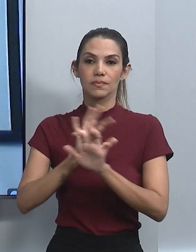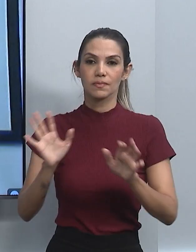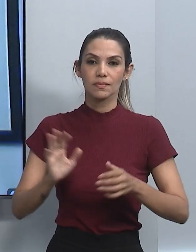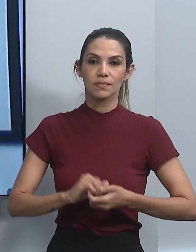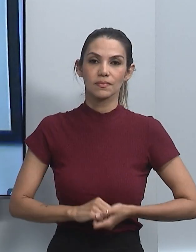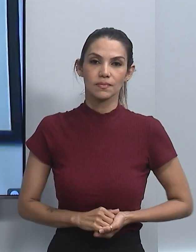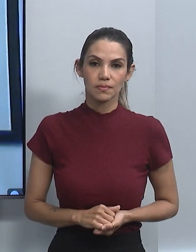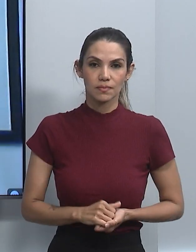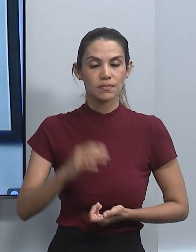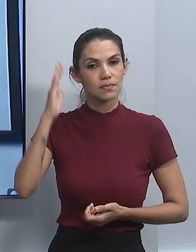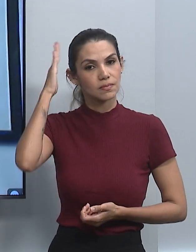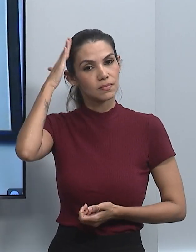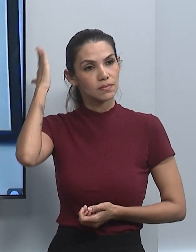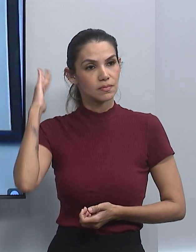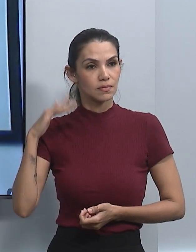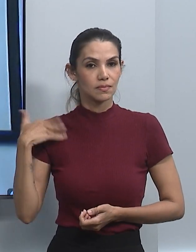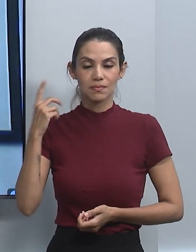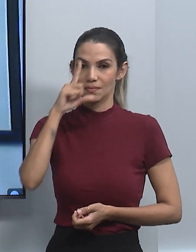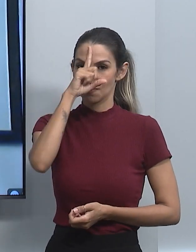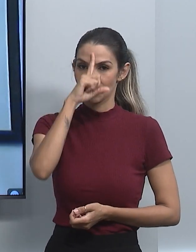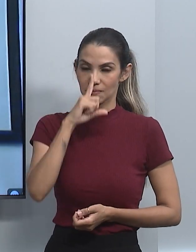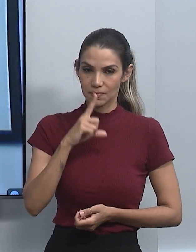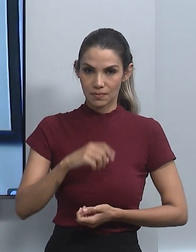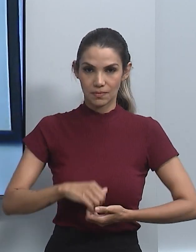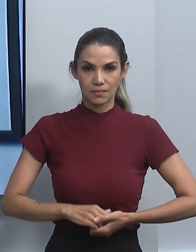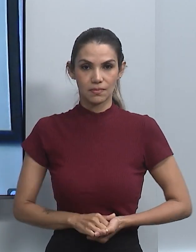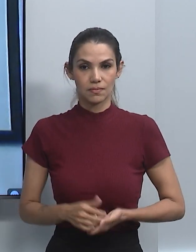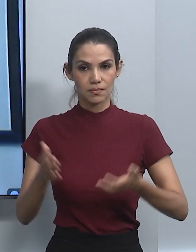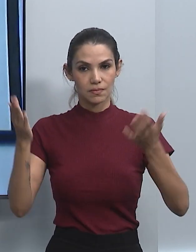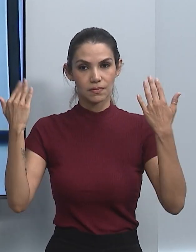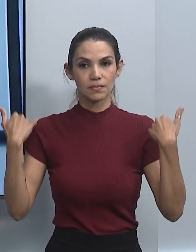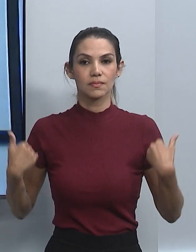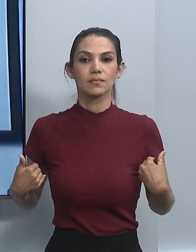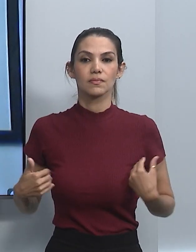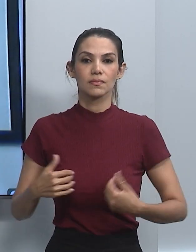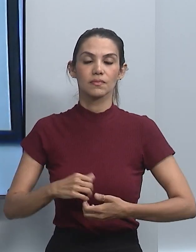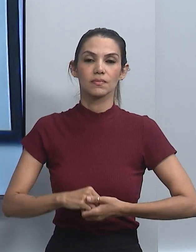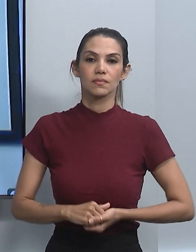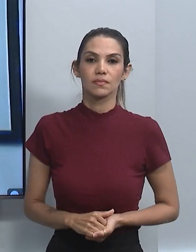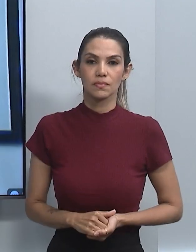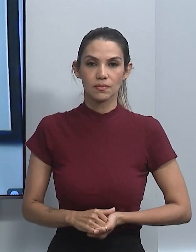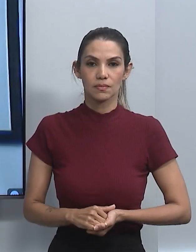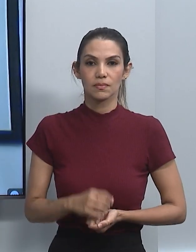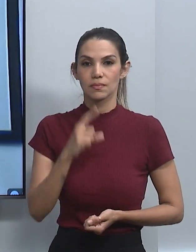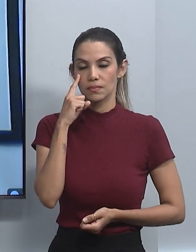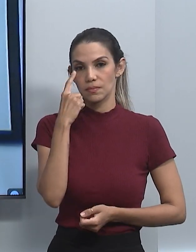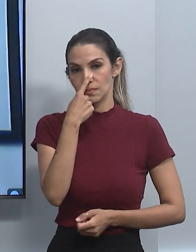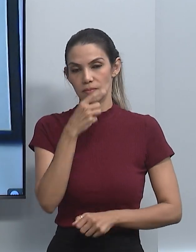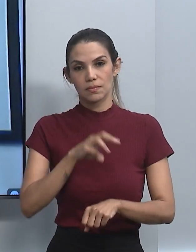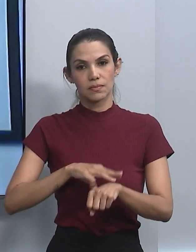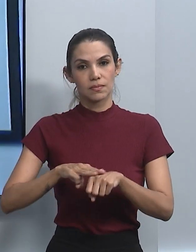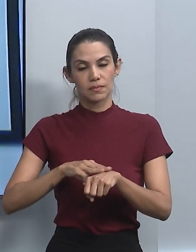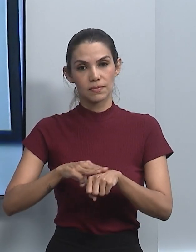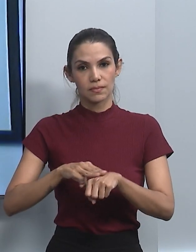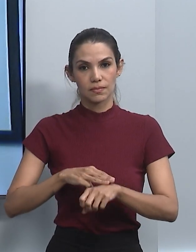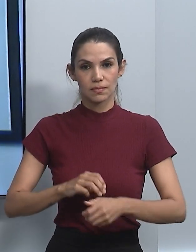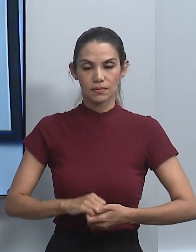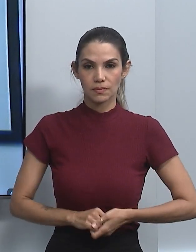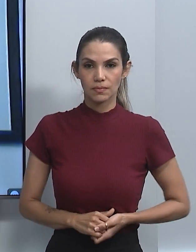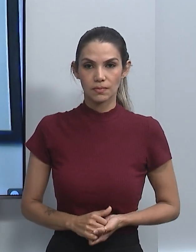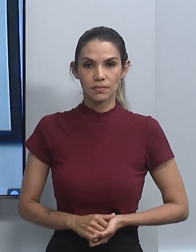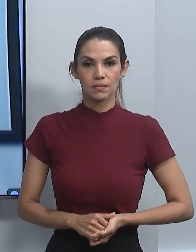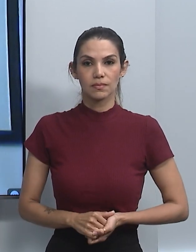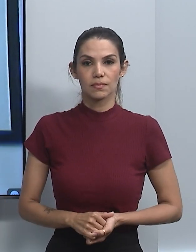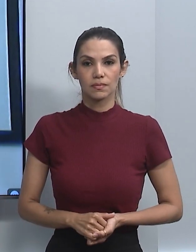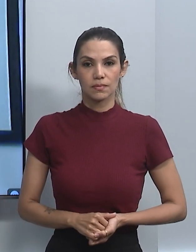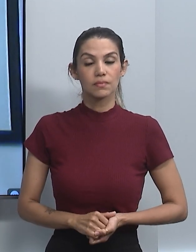tenho cabelos louros, abaixo do ombro, olhos castanhos,